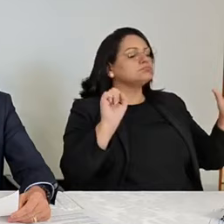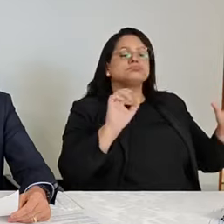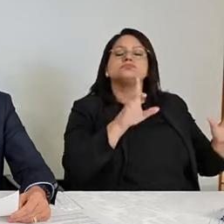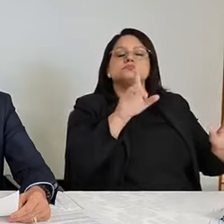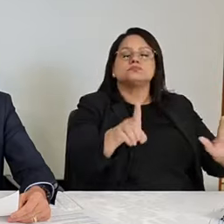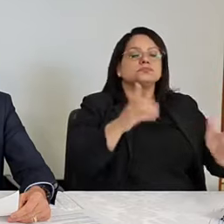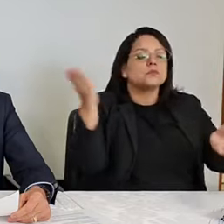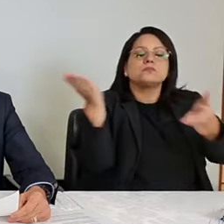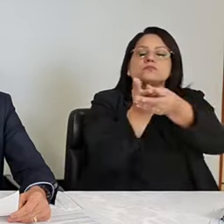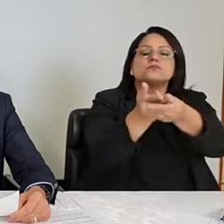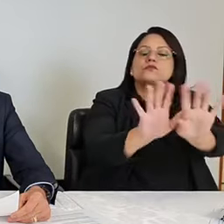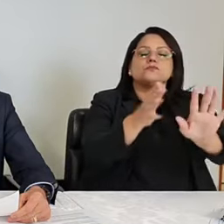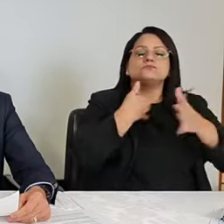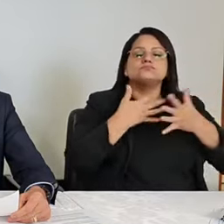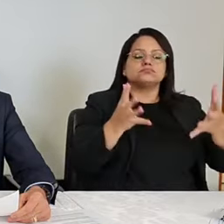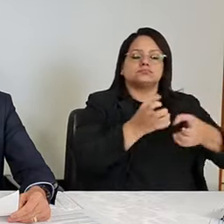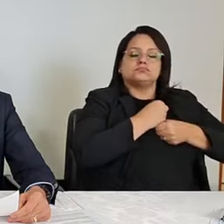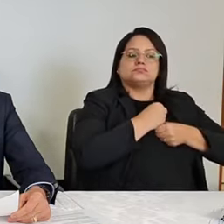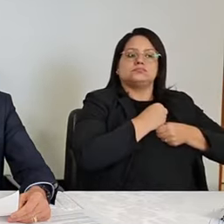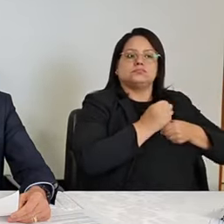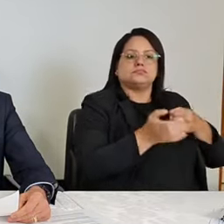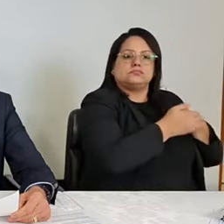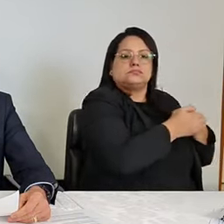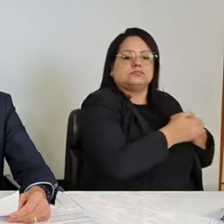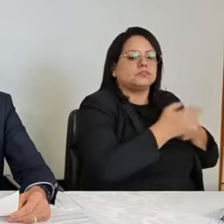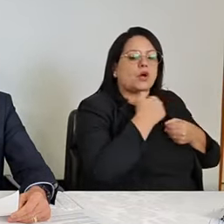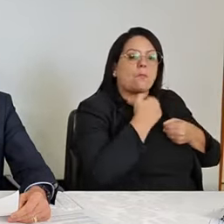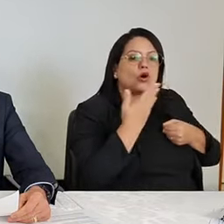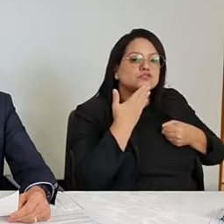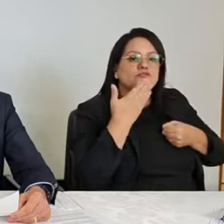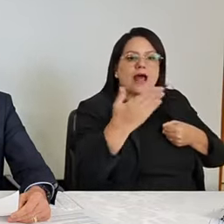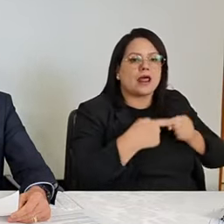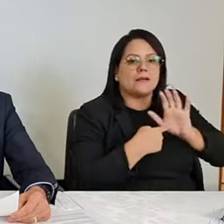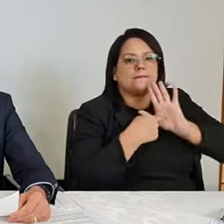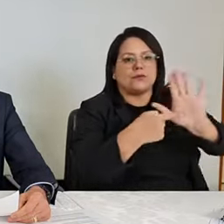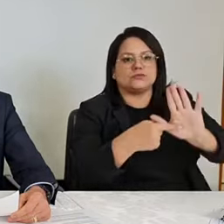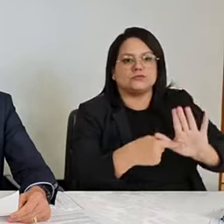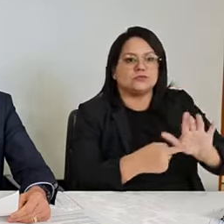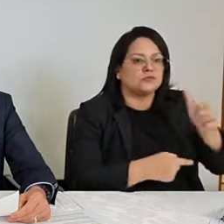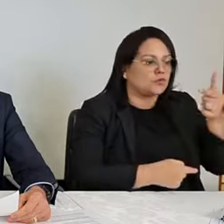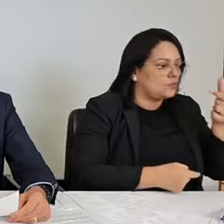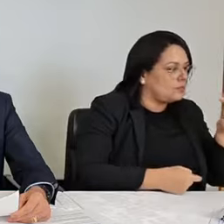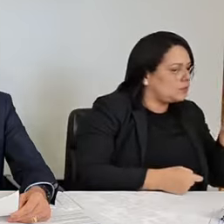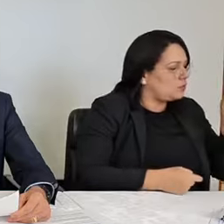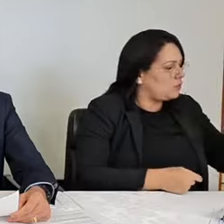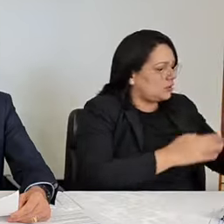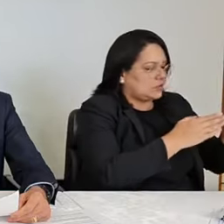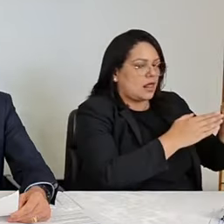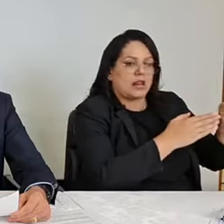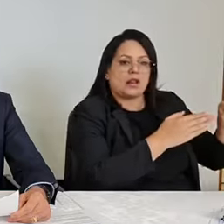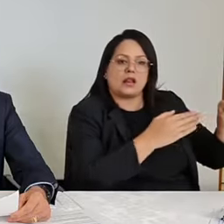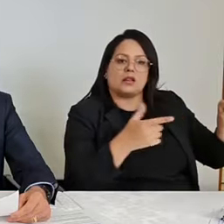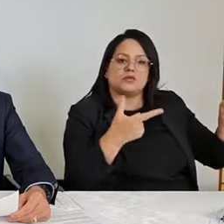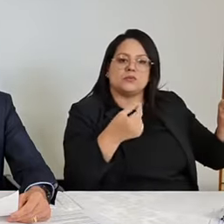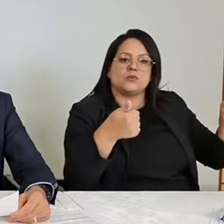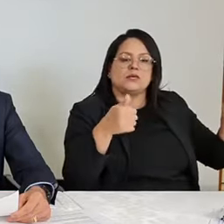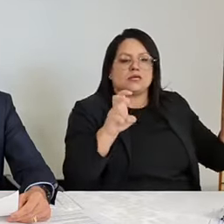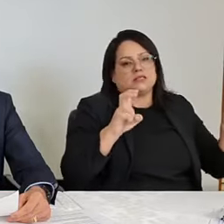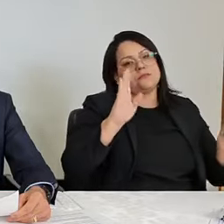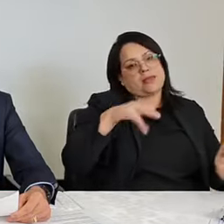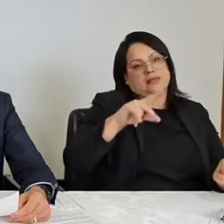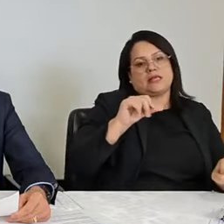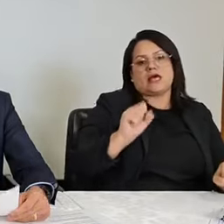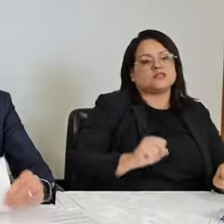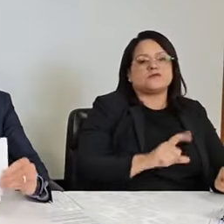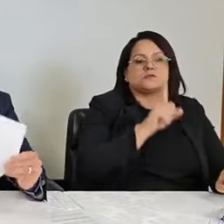das informações e não revelou as informações. Então, de 2008 a 2015, ocorreu essa batalha jurídica onde o banco se recusava a